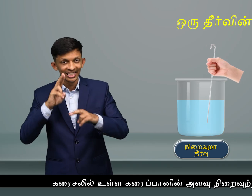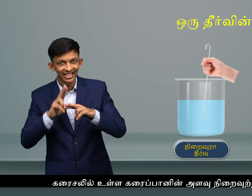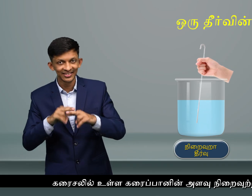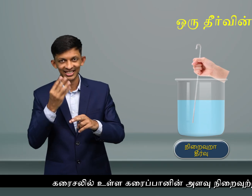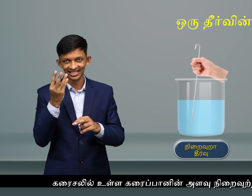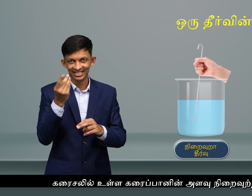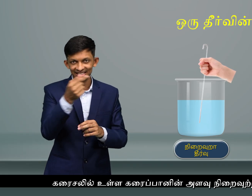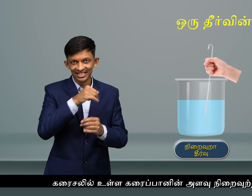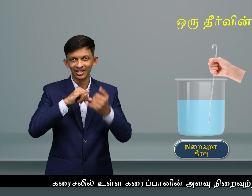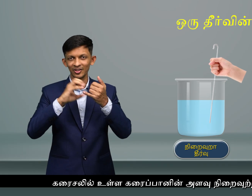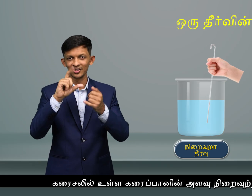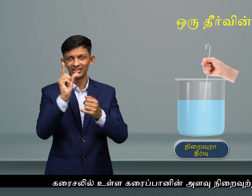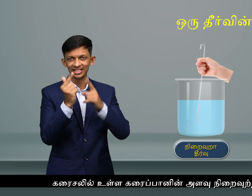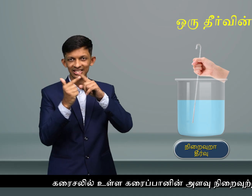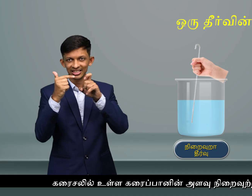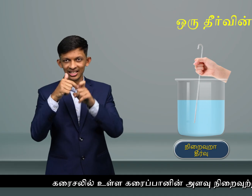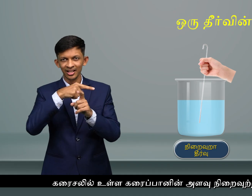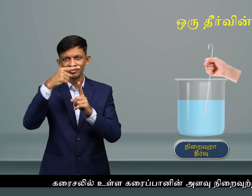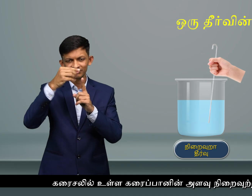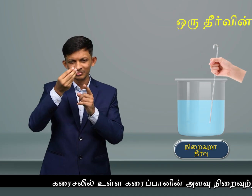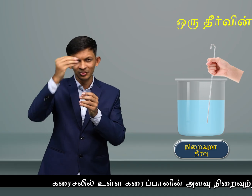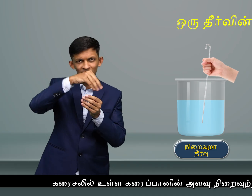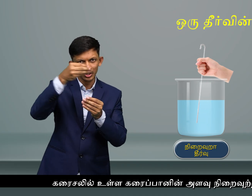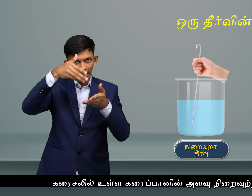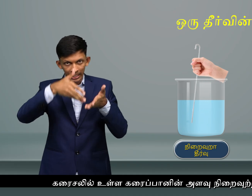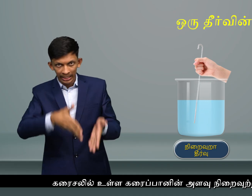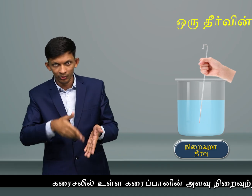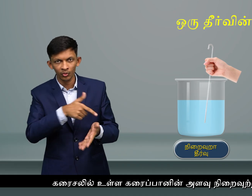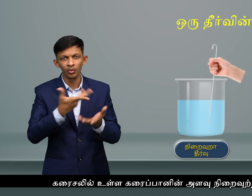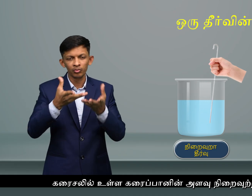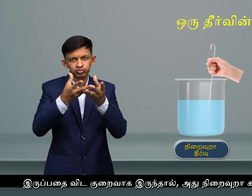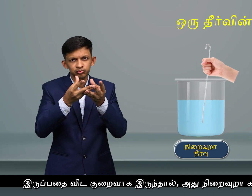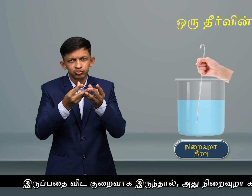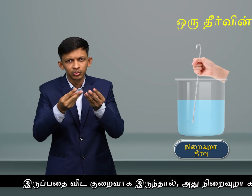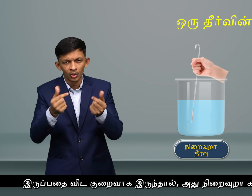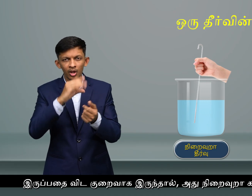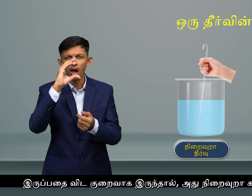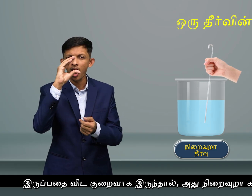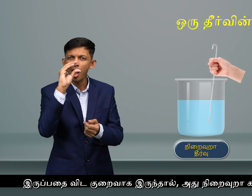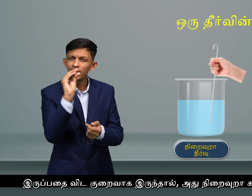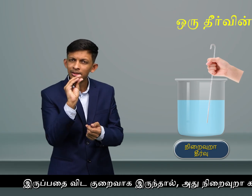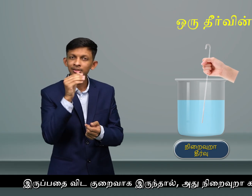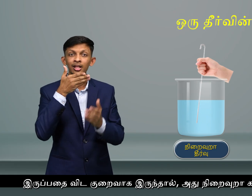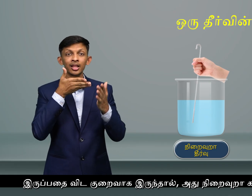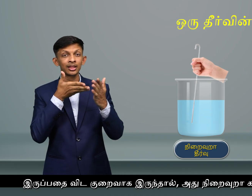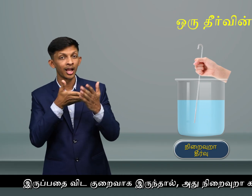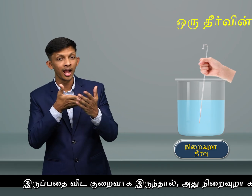கரைசலில் உள்ள கரைப்பானின் அளவு நிறைவுற்ற கரைசலில் இருப்பதை விட குறைவாக இருந்தால்